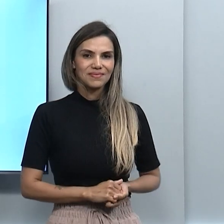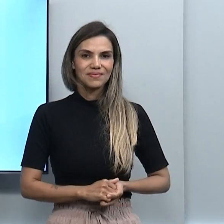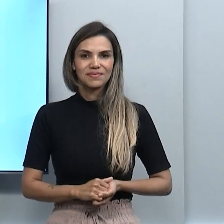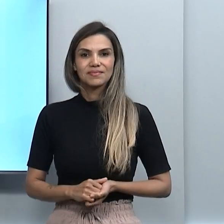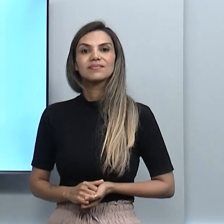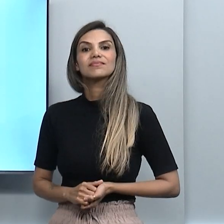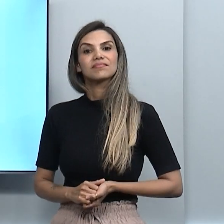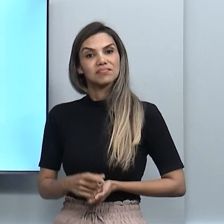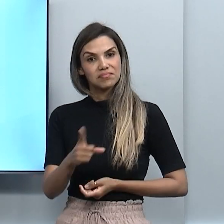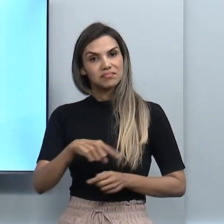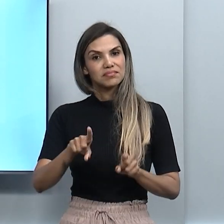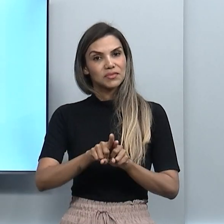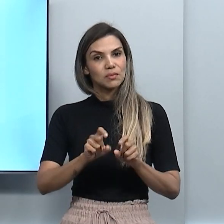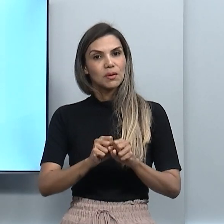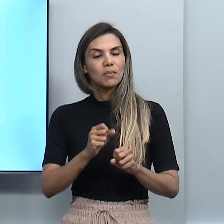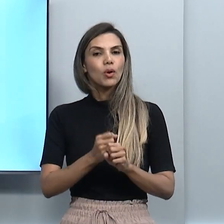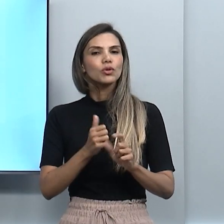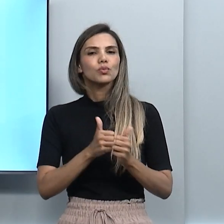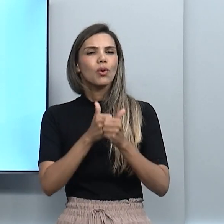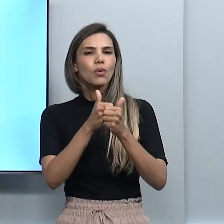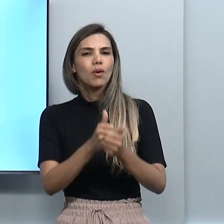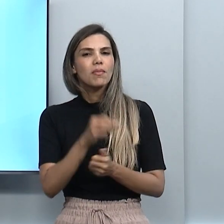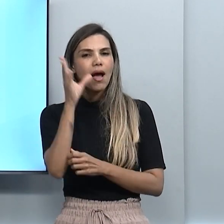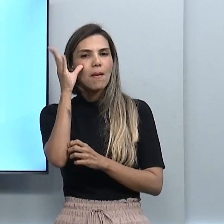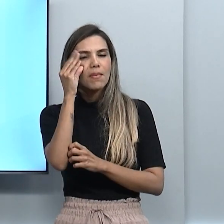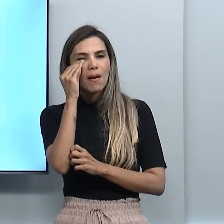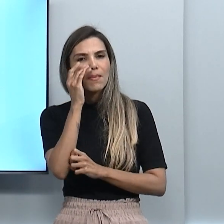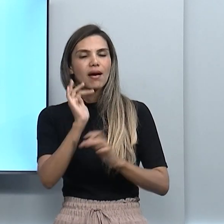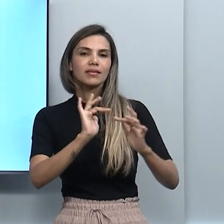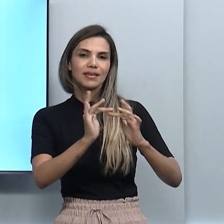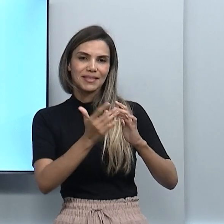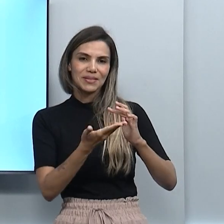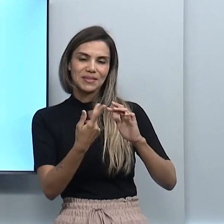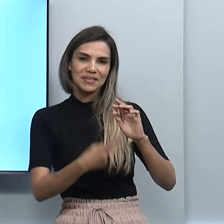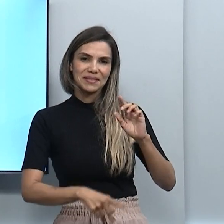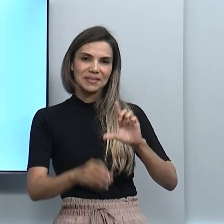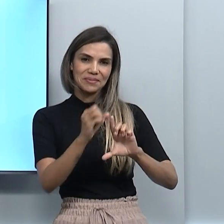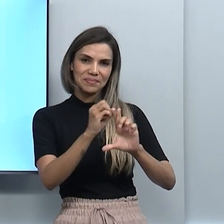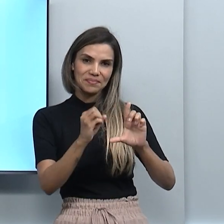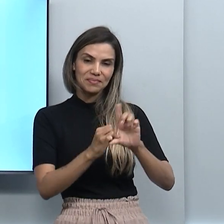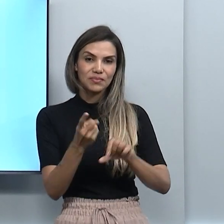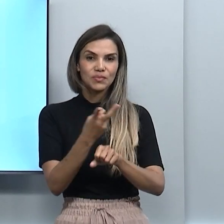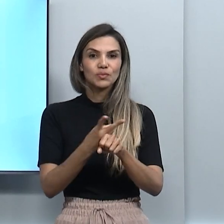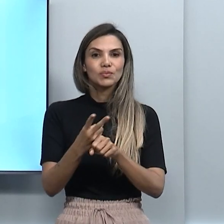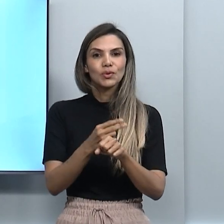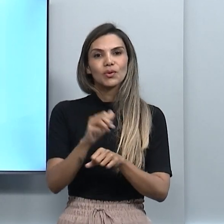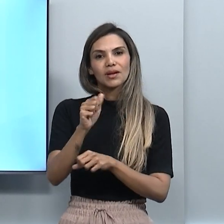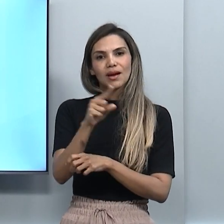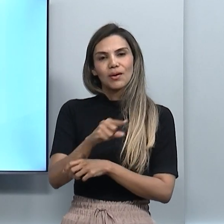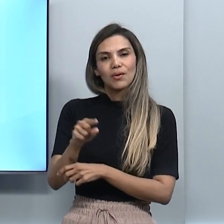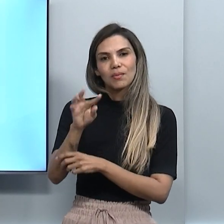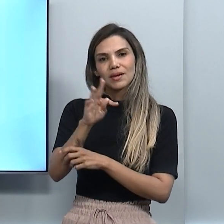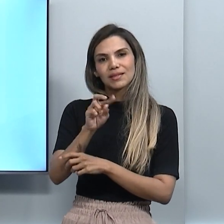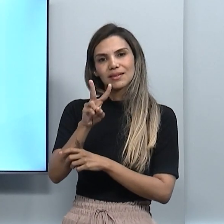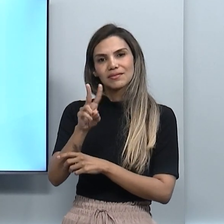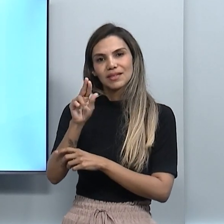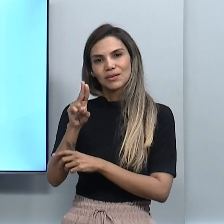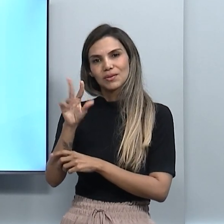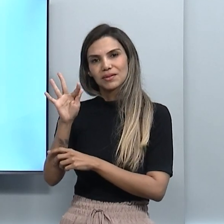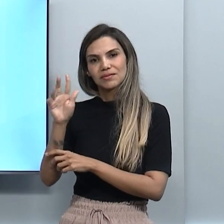629-9181-1406. Você também pode acompanhar nosso conteúdo pelas redes sociais. É só procurar por